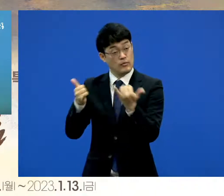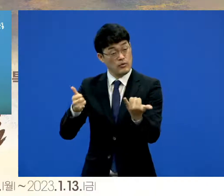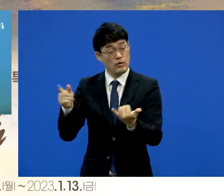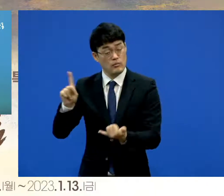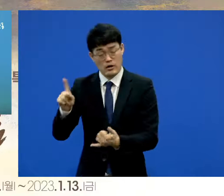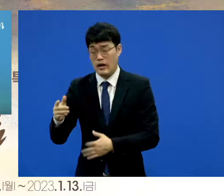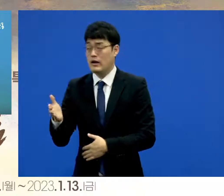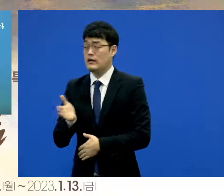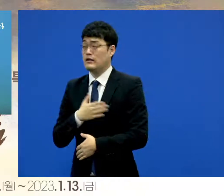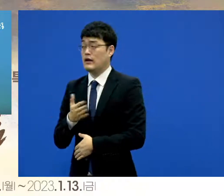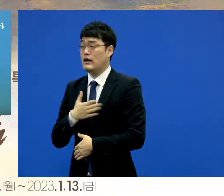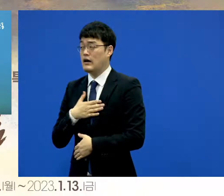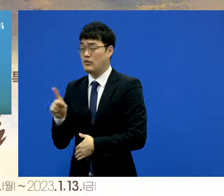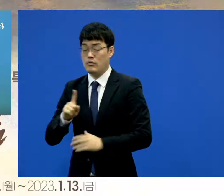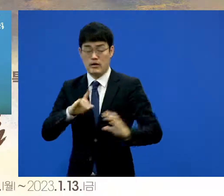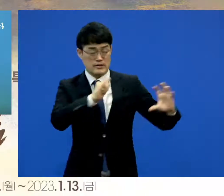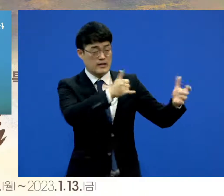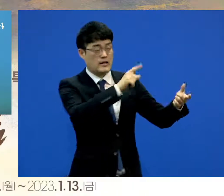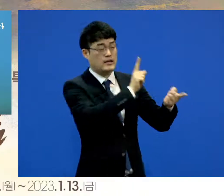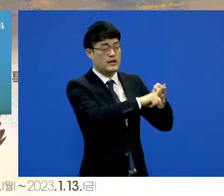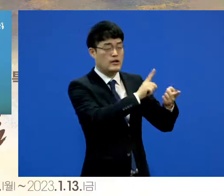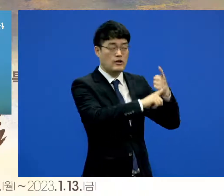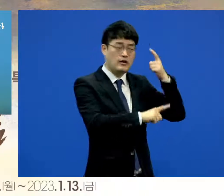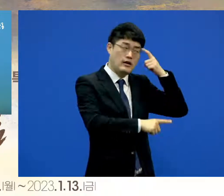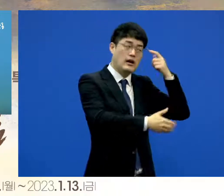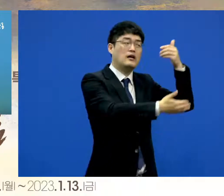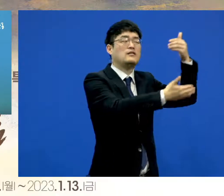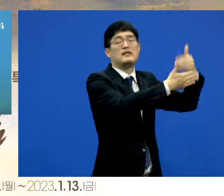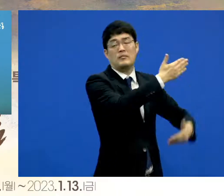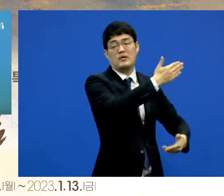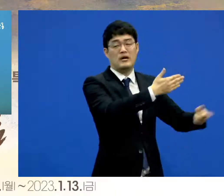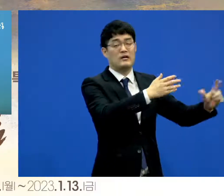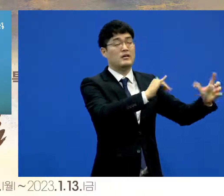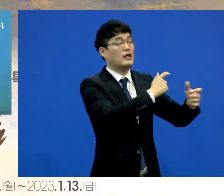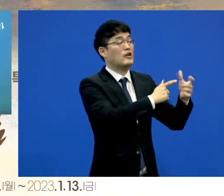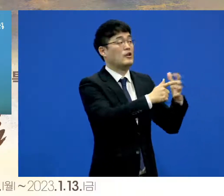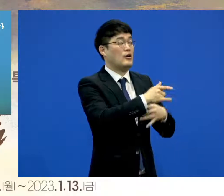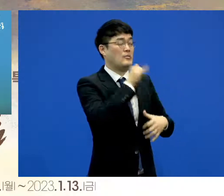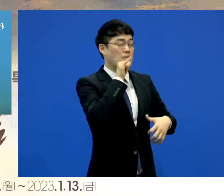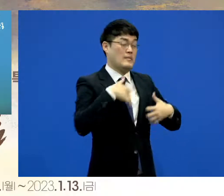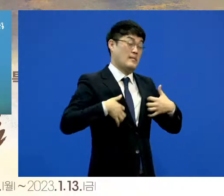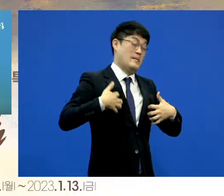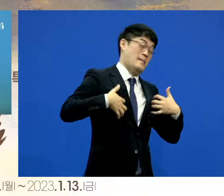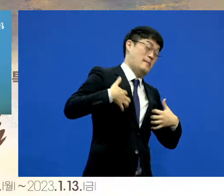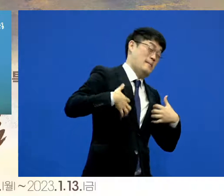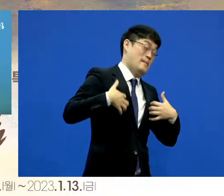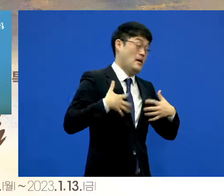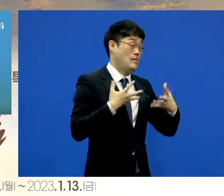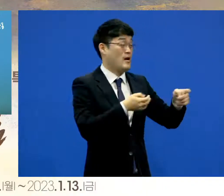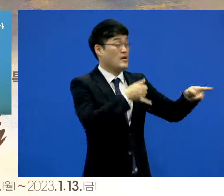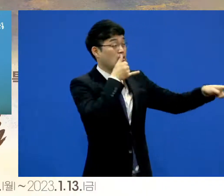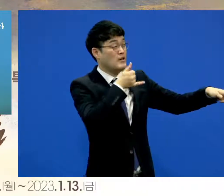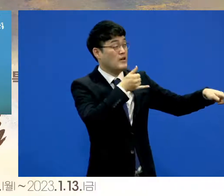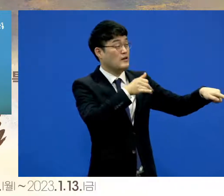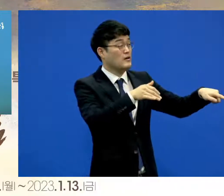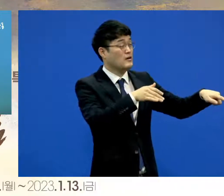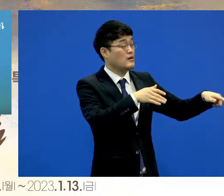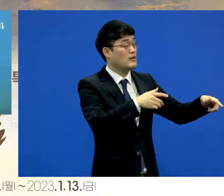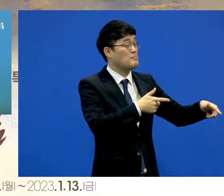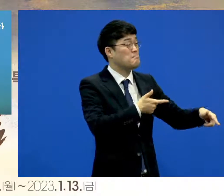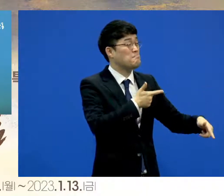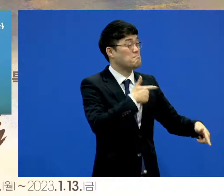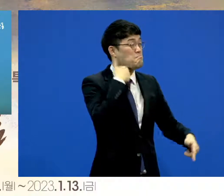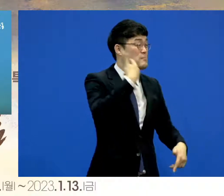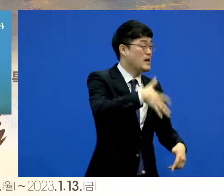아직도 세상에 대한 미련이 남아있는, 세상에 아직도 내가 즐길 게 남아있는데 그게 다 못해서 돌아와서